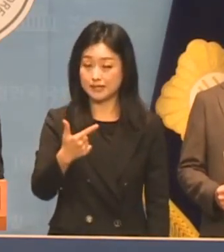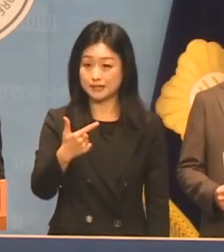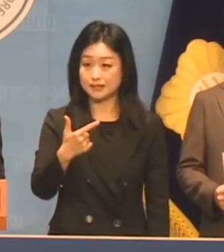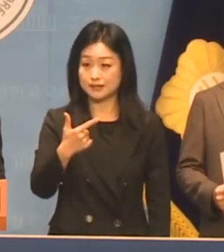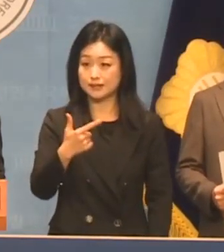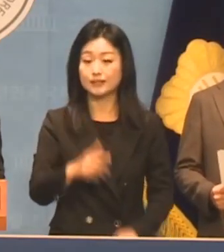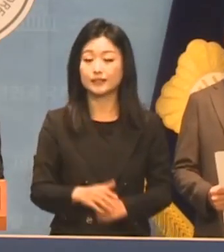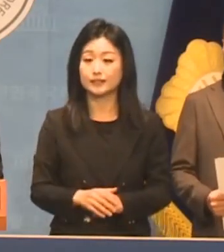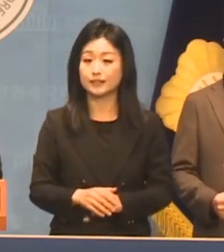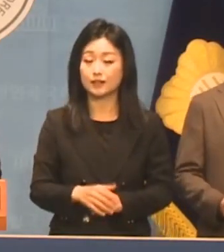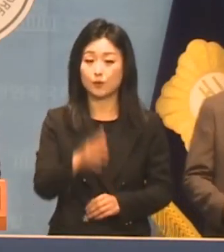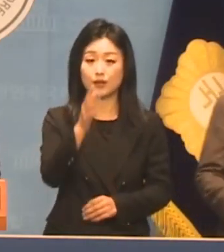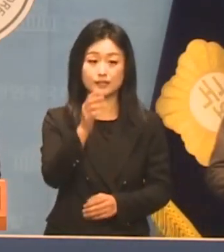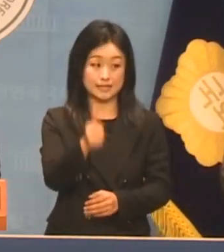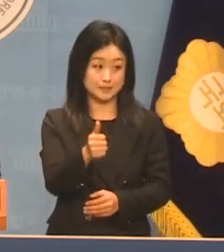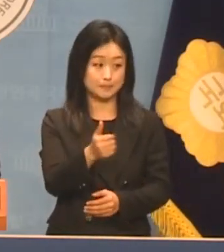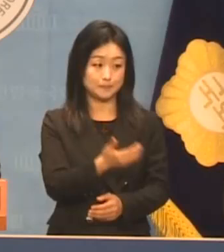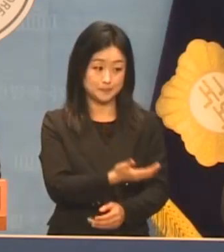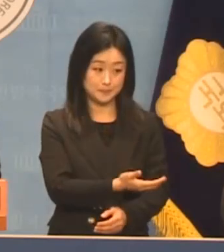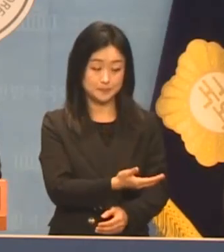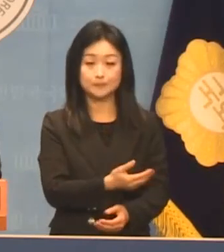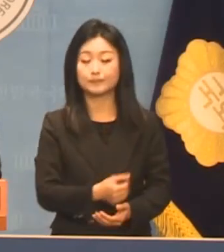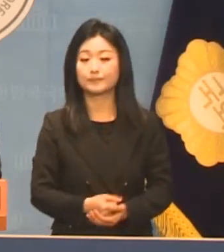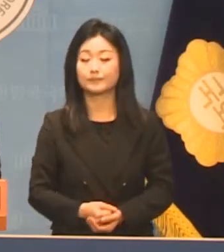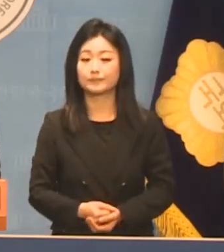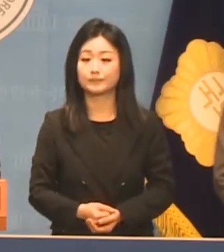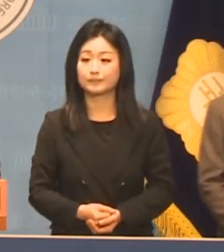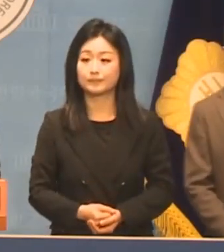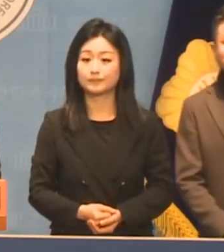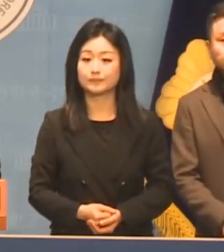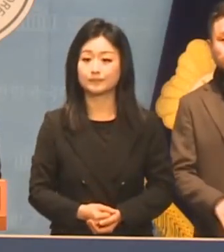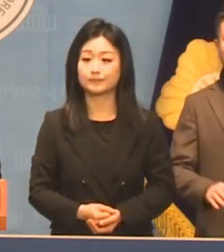대한가맹사거래사협회 회장님 오셨습니다.